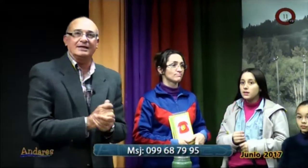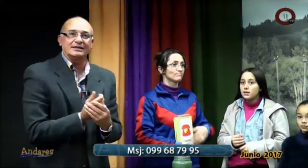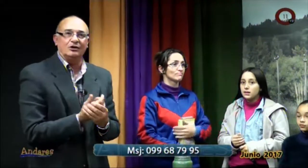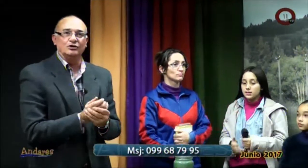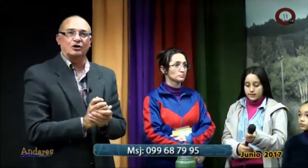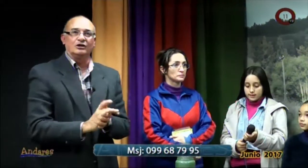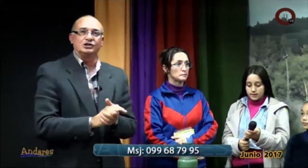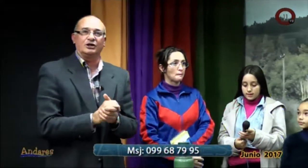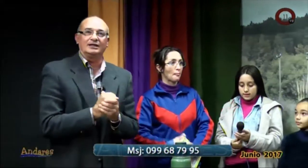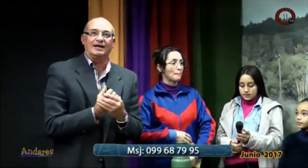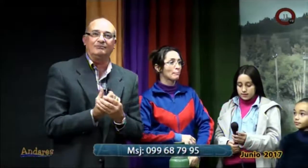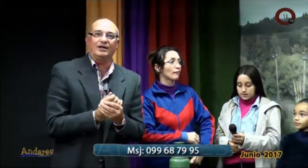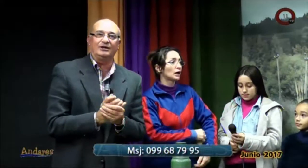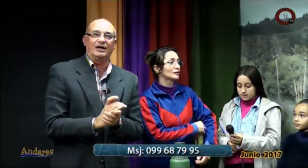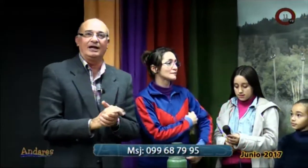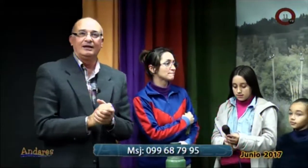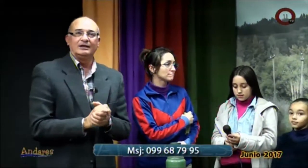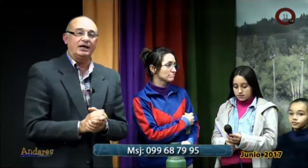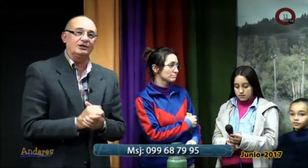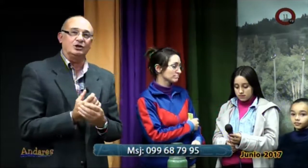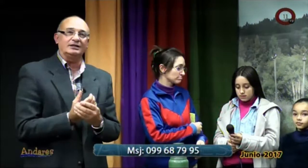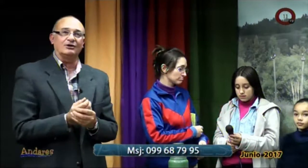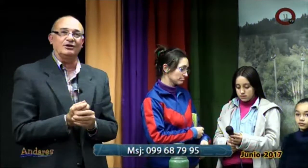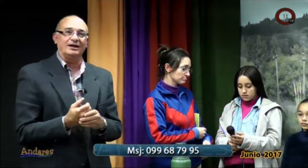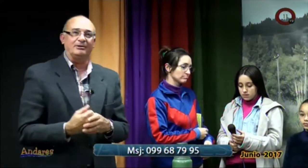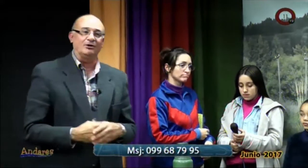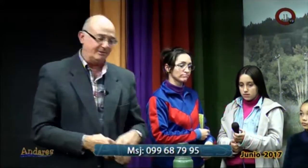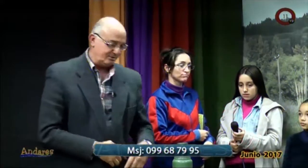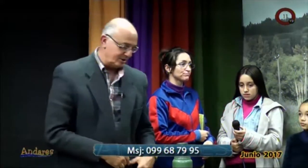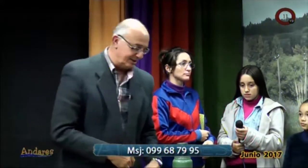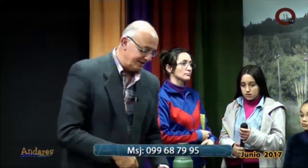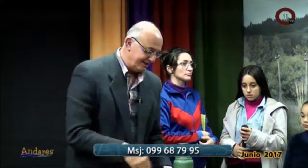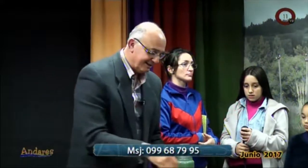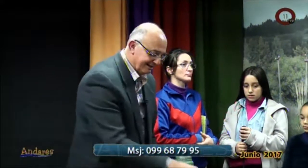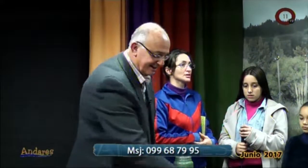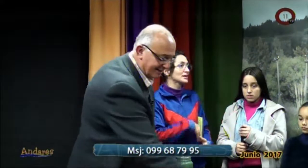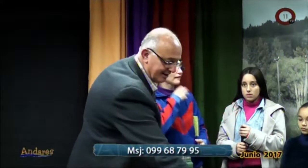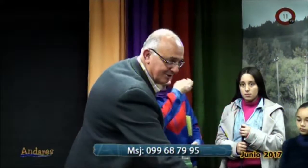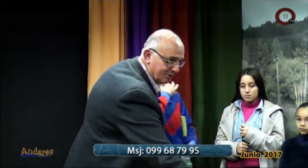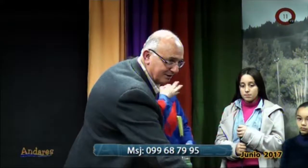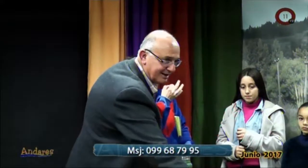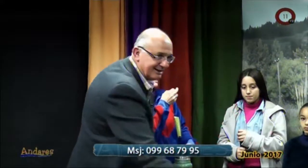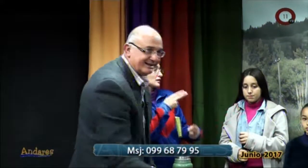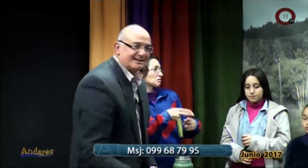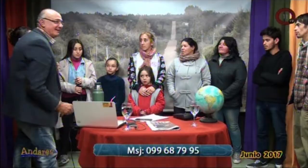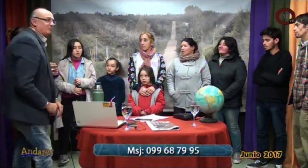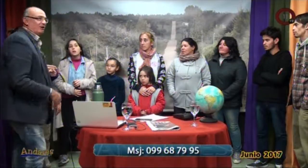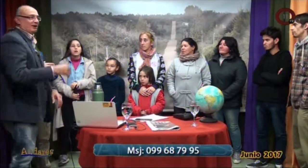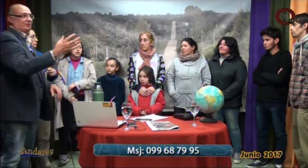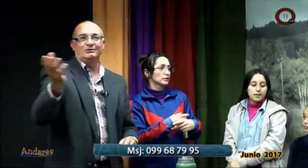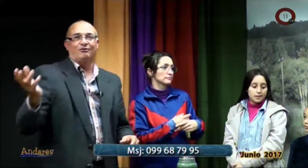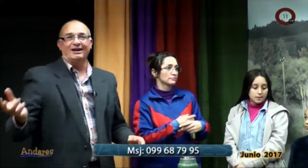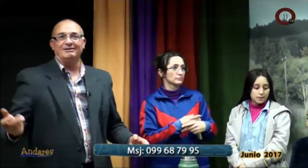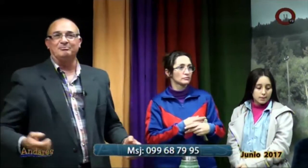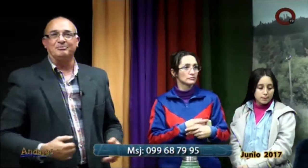cámaras y control Jonathan Moreira, Jonathan Rodríguez, perdón, me equivoqué de... Entreveré los nombres, bueno,